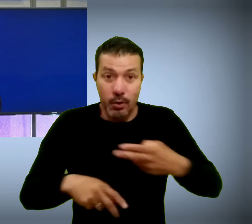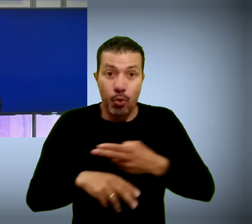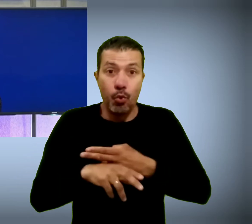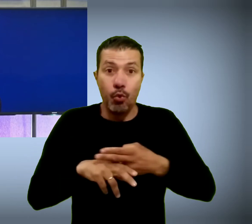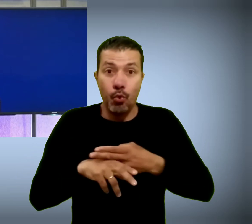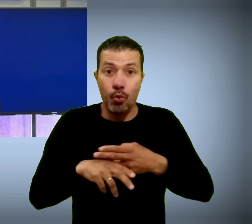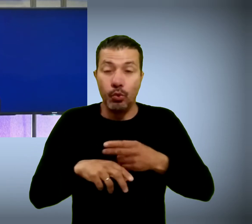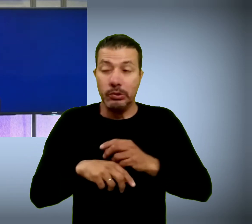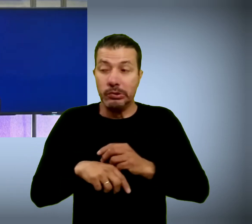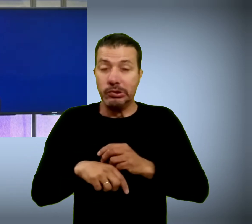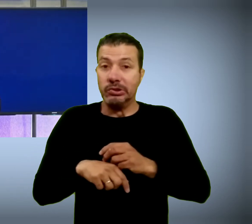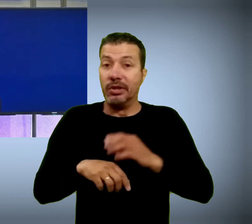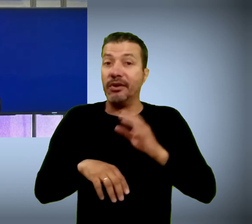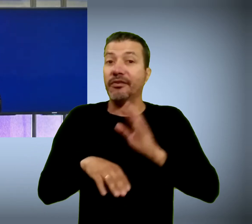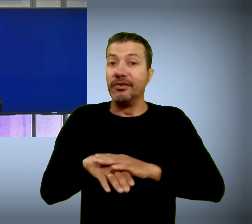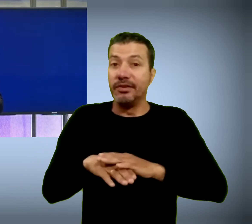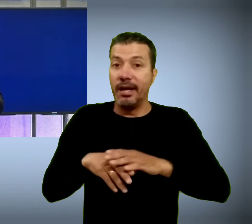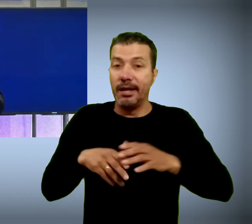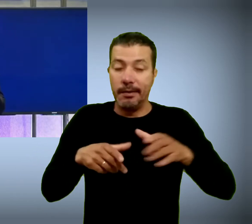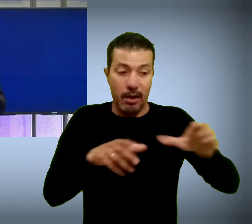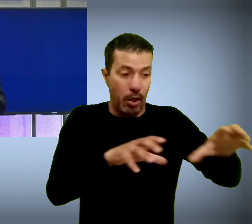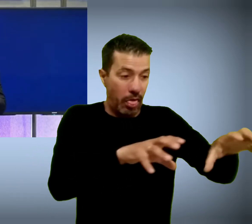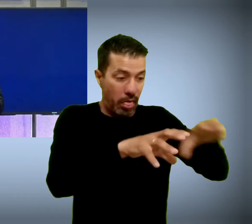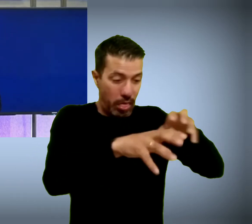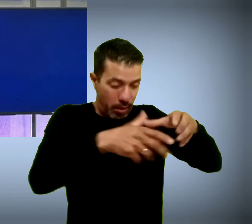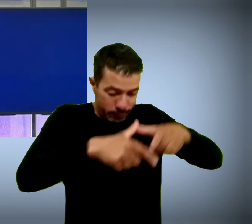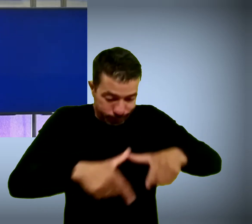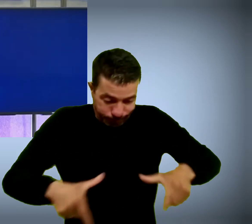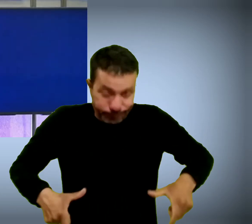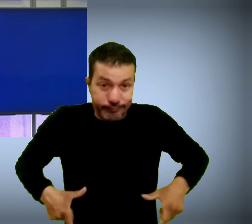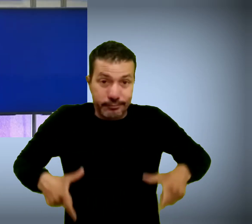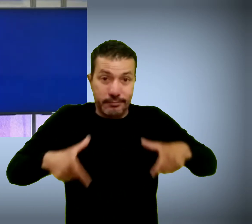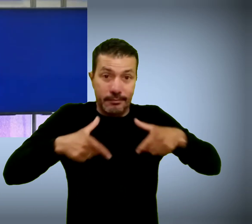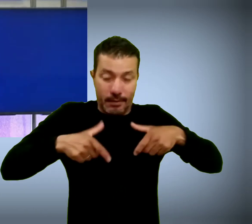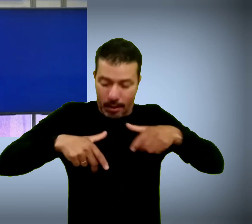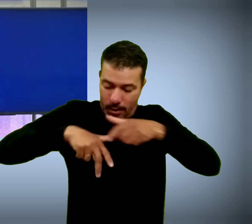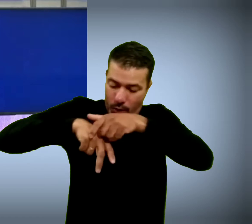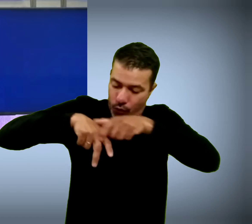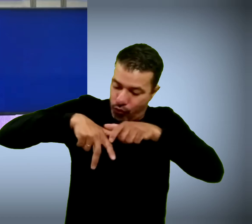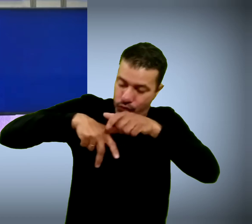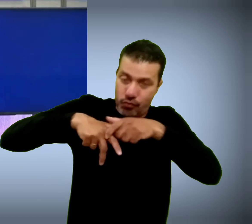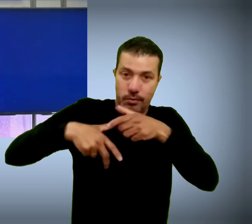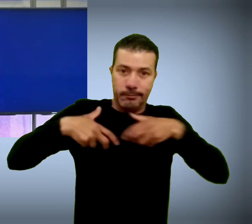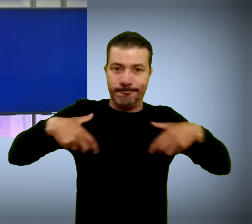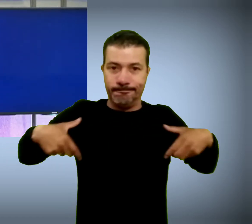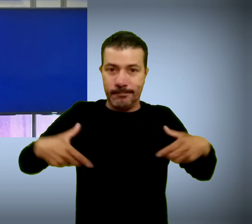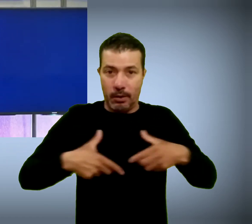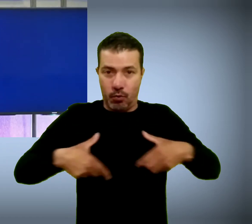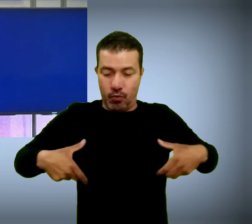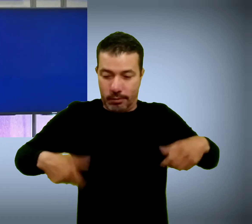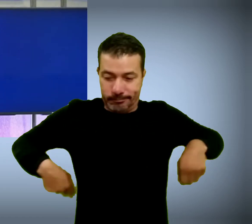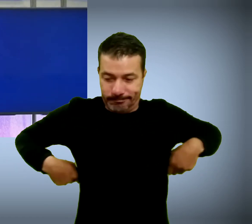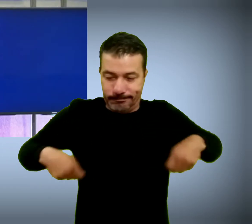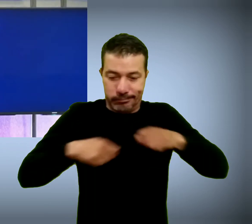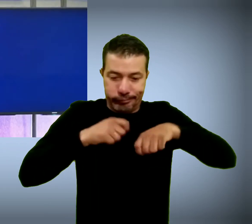nus, fizeram folhas de figueira para eles, né? E se amarraram, e Deus, quando viu aquilo, falou, o